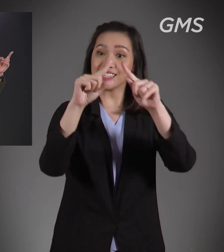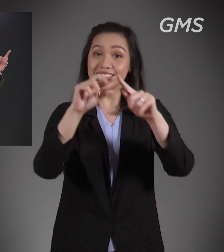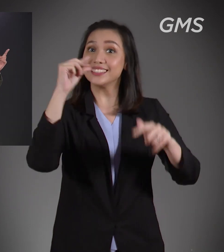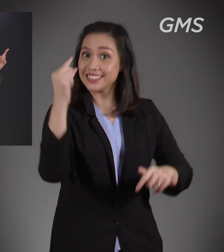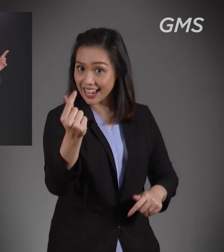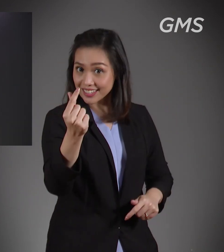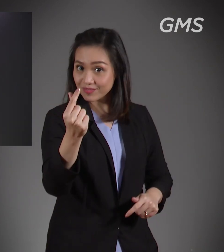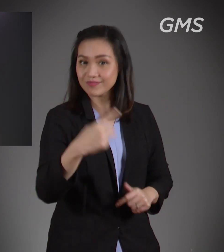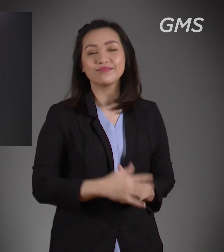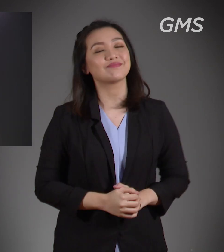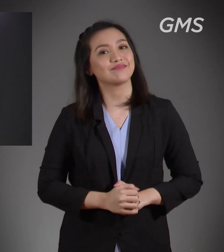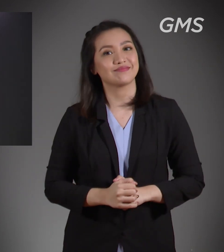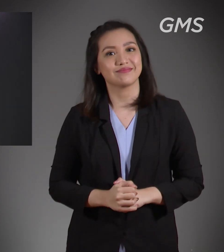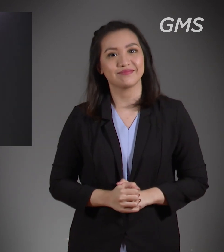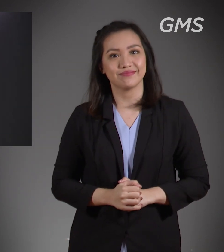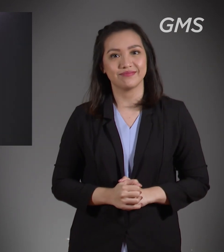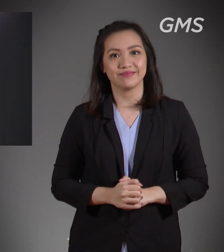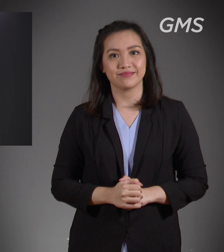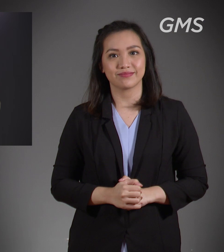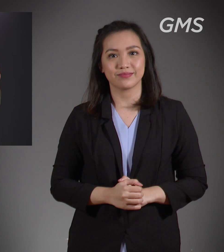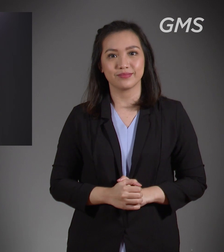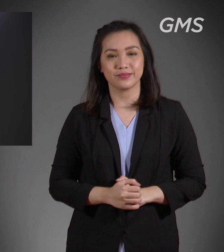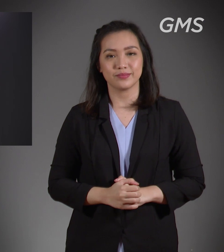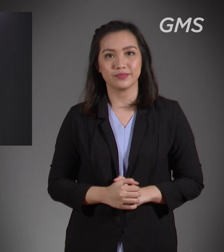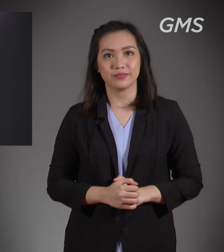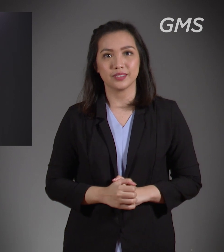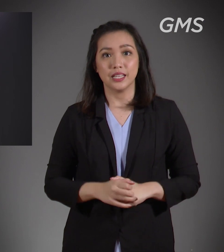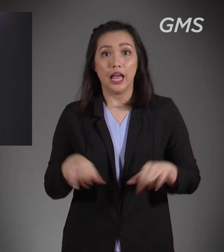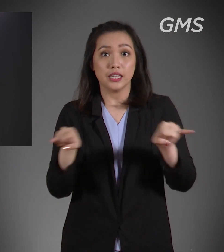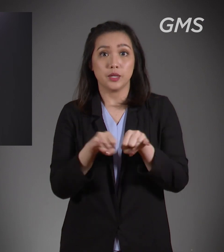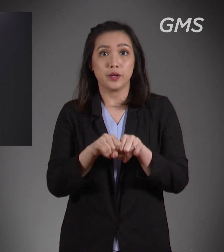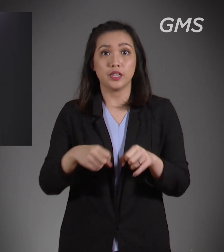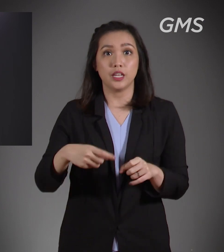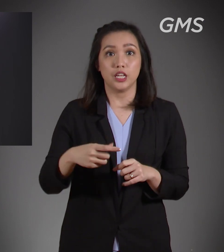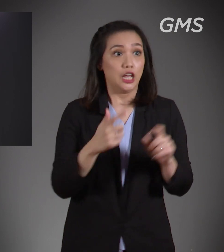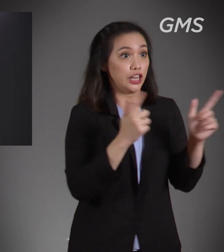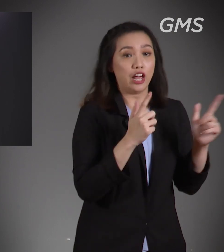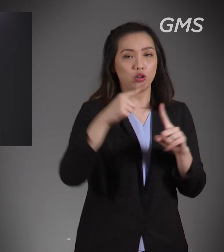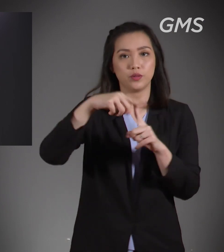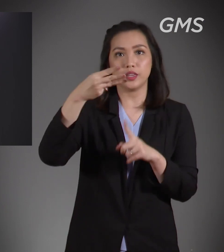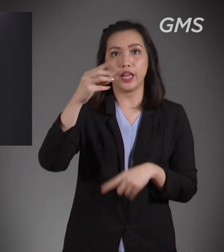Bayangkan, teroris saja di dunia ini, kalau mereka ngebom apa gitu, lalu nanti